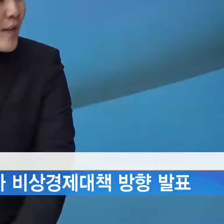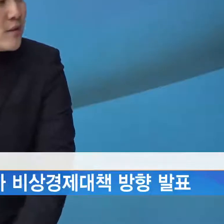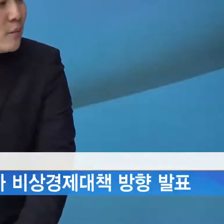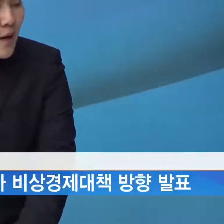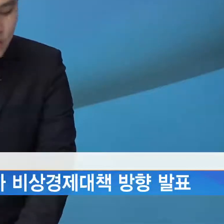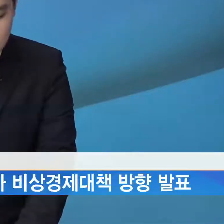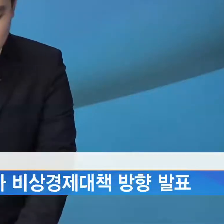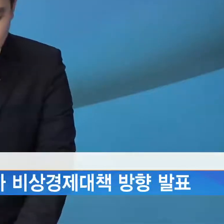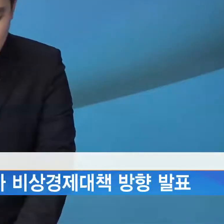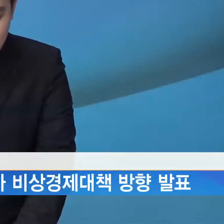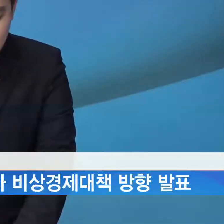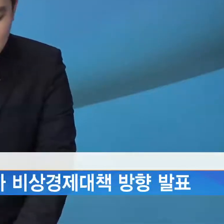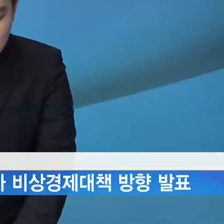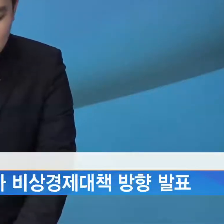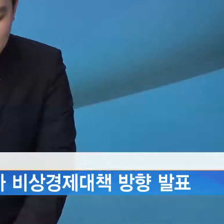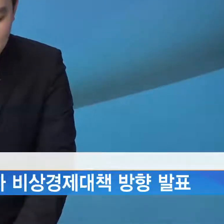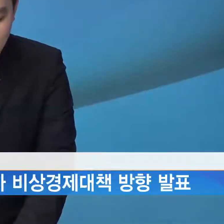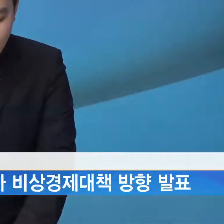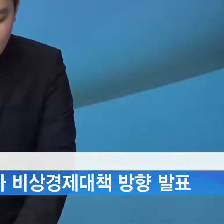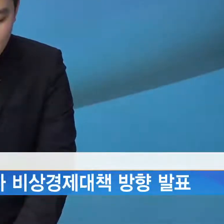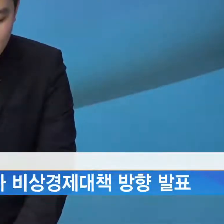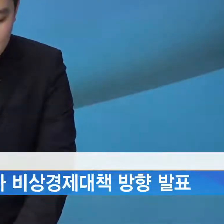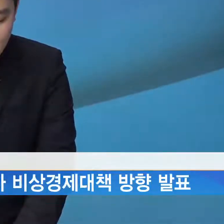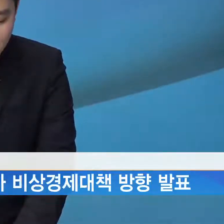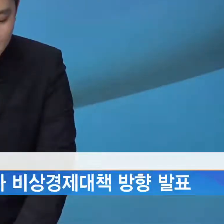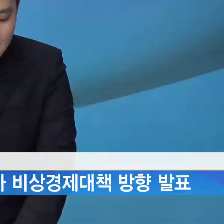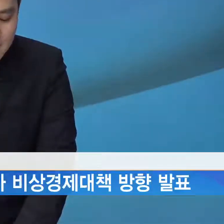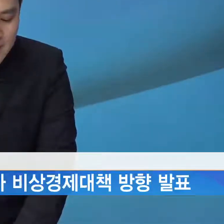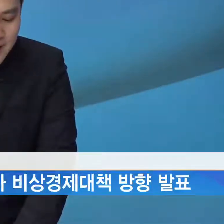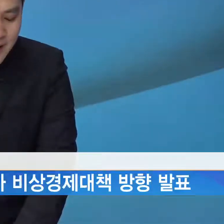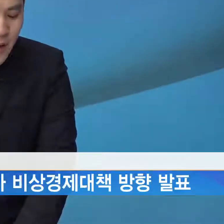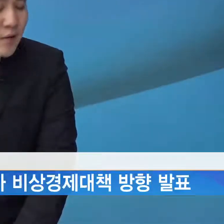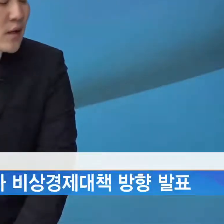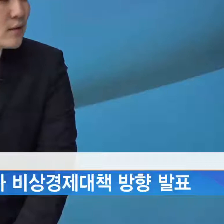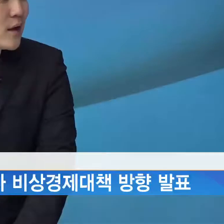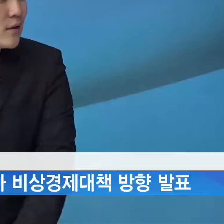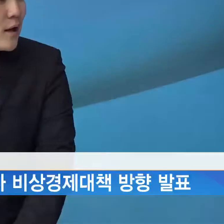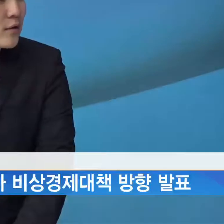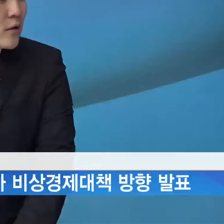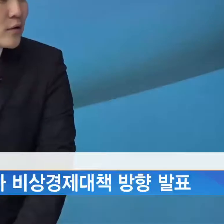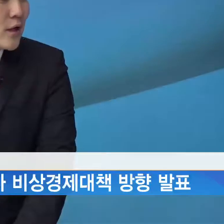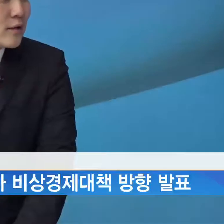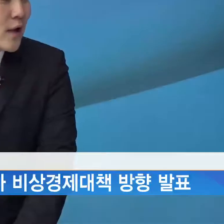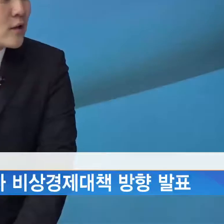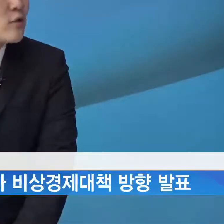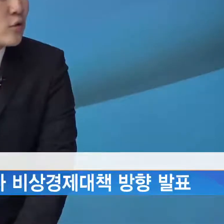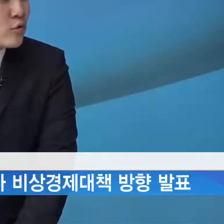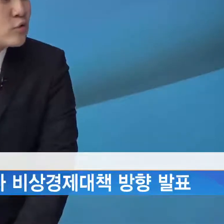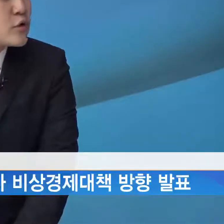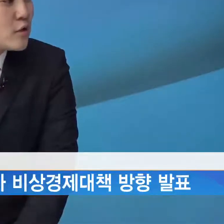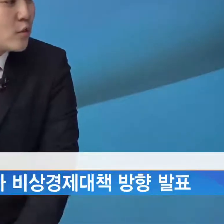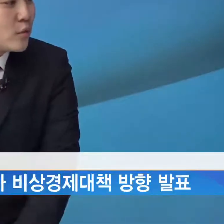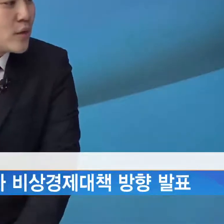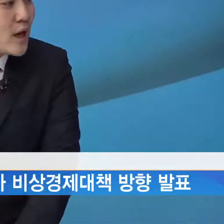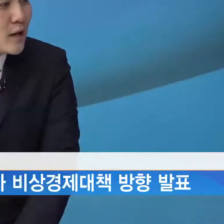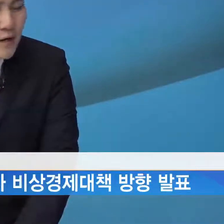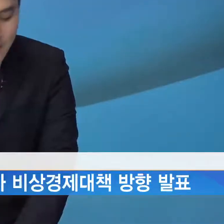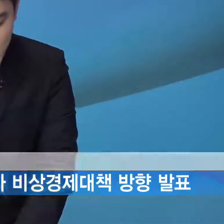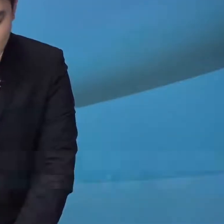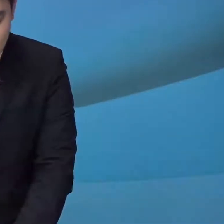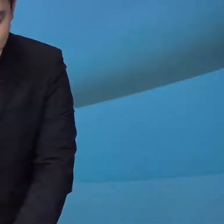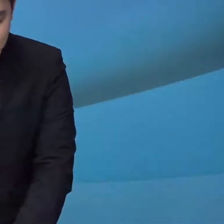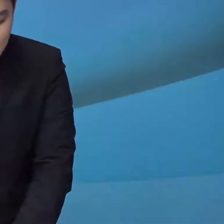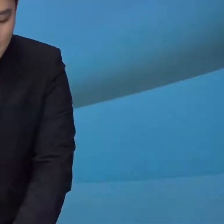고용 안전망 구축, 민간 부분 고용 유지와 일자리 확대 등에 대해서 이제 구체적으로 좀